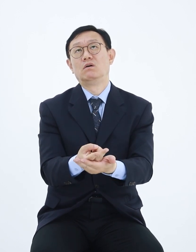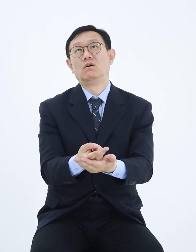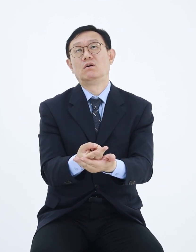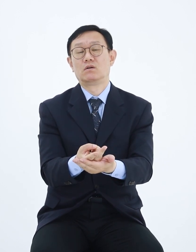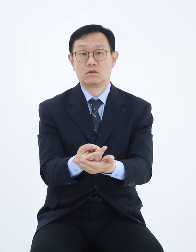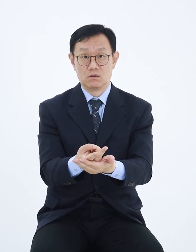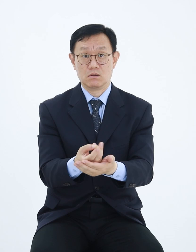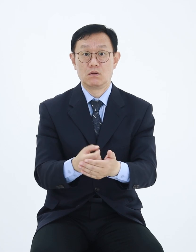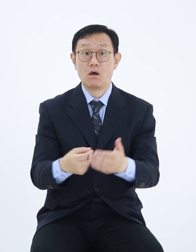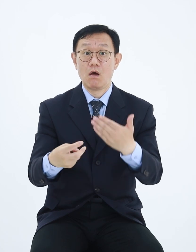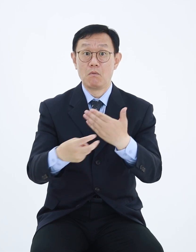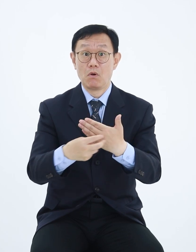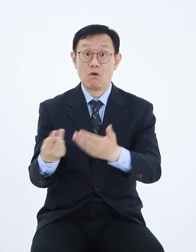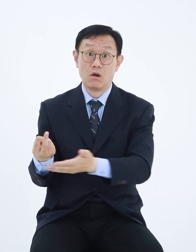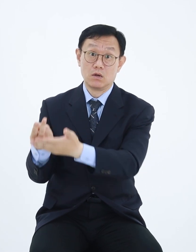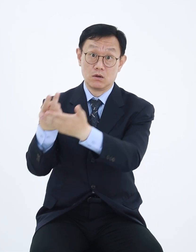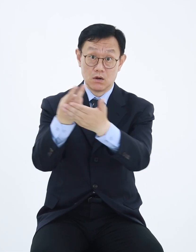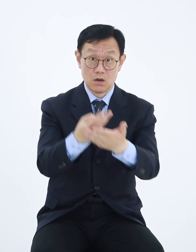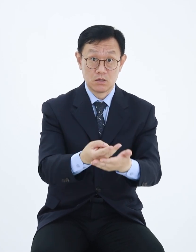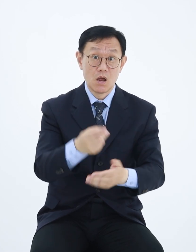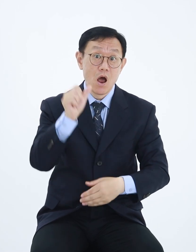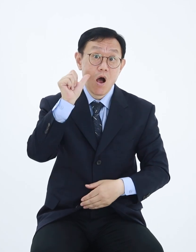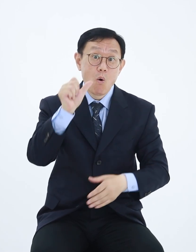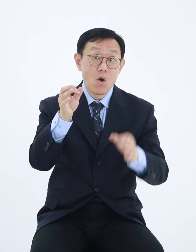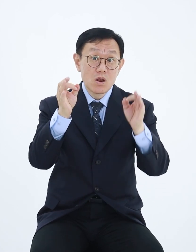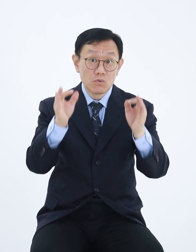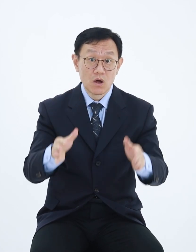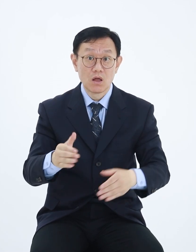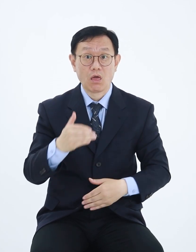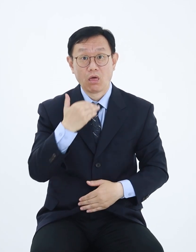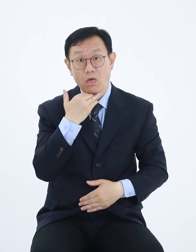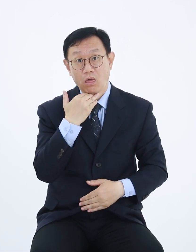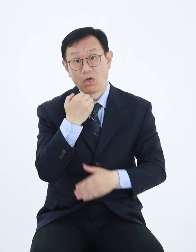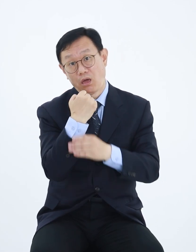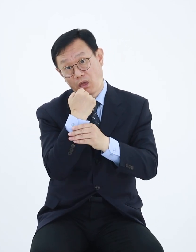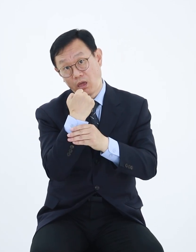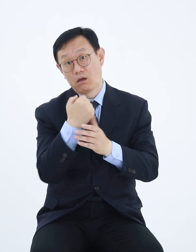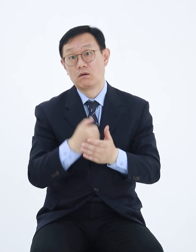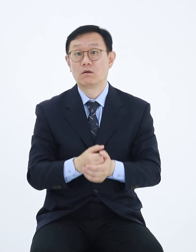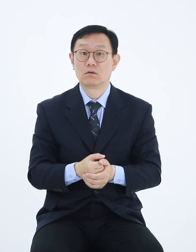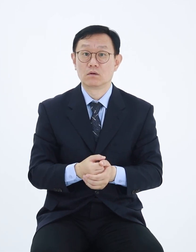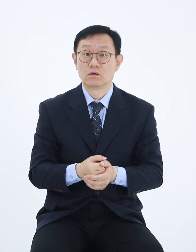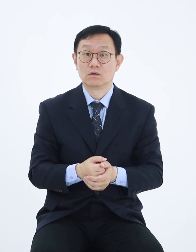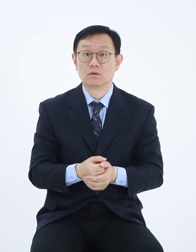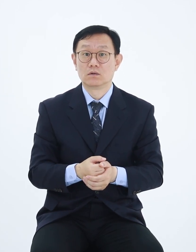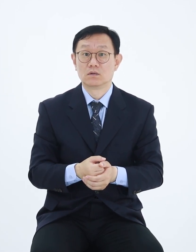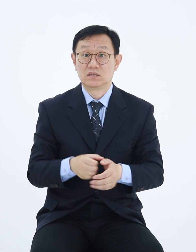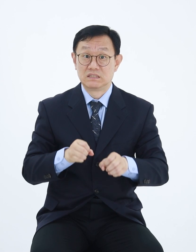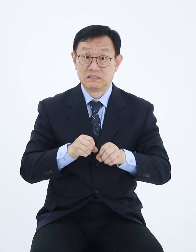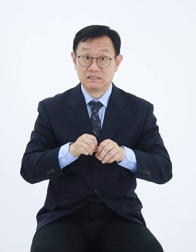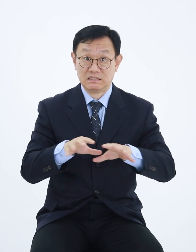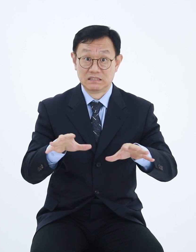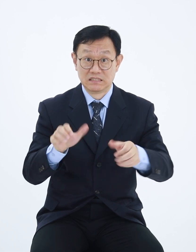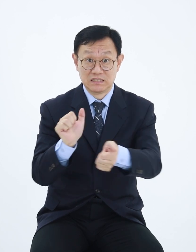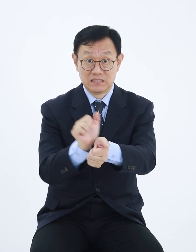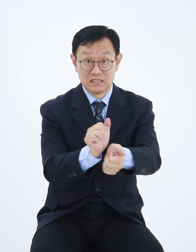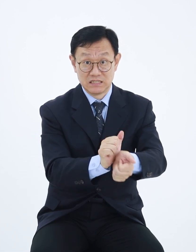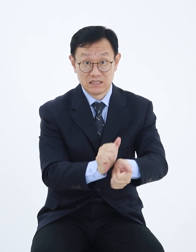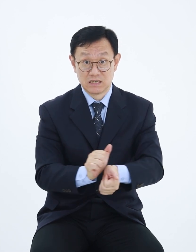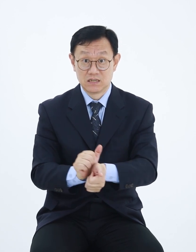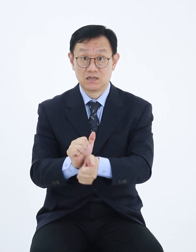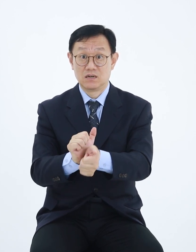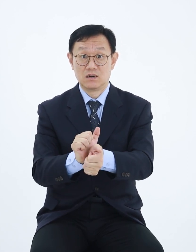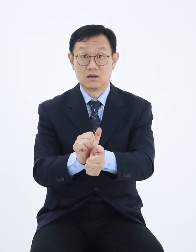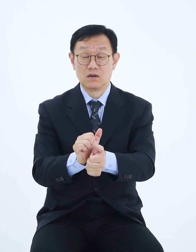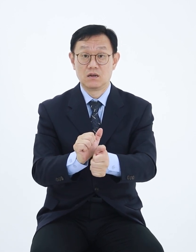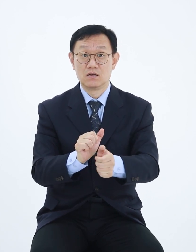했고 병원에 이송되기까지 5일을 기다려야 했습니다. 3차 대유행으로 병상이 부족한 데다 접근